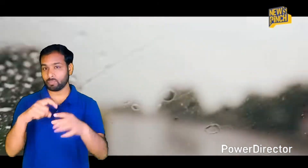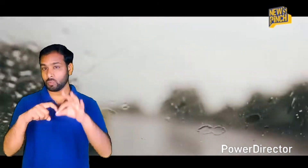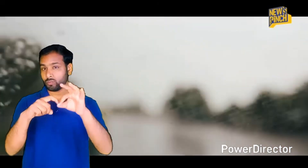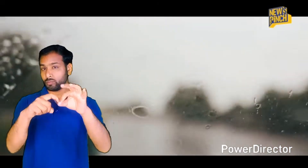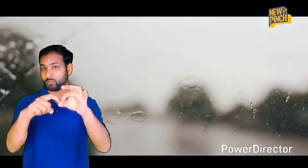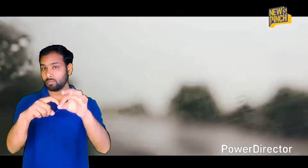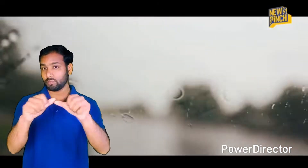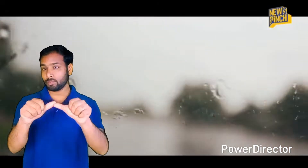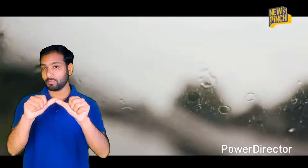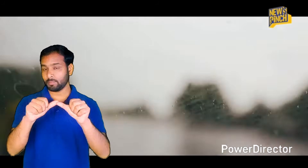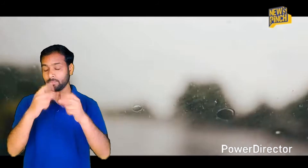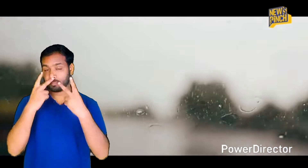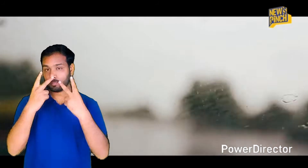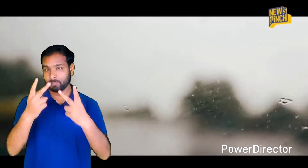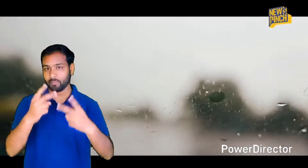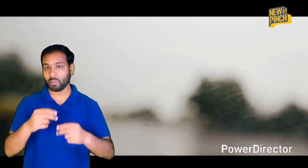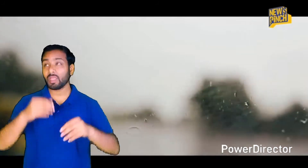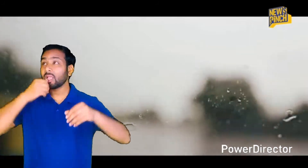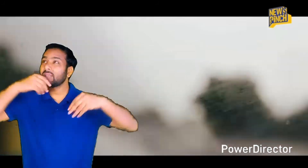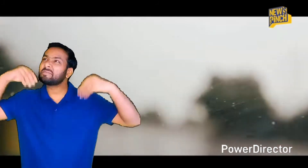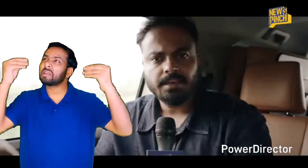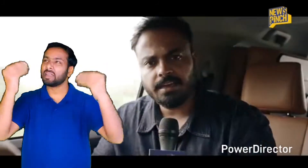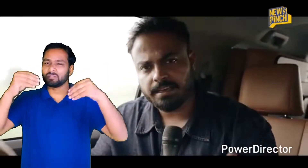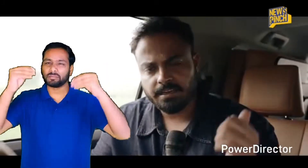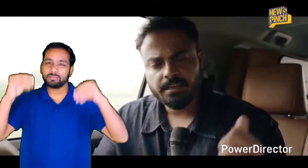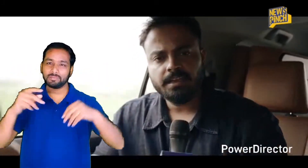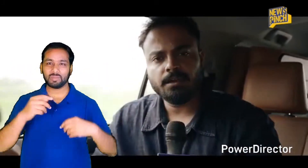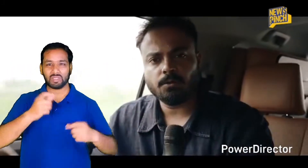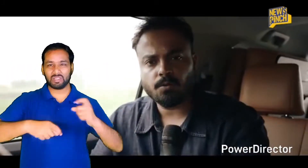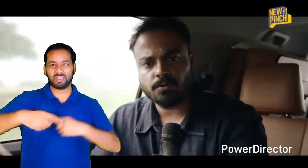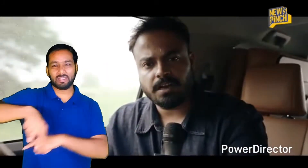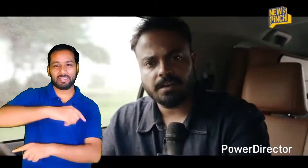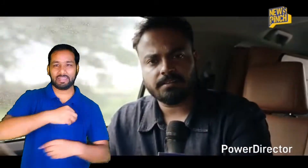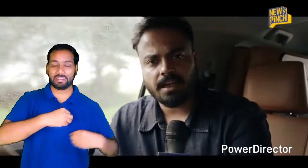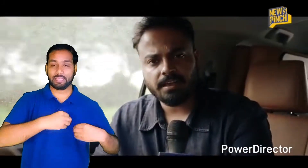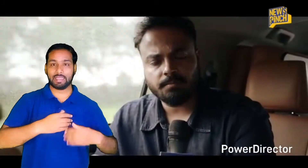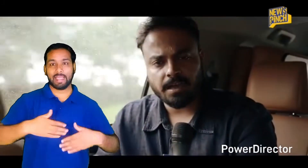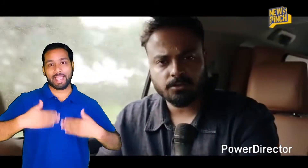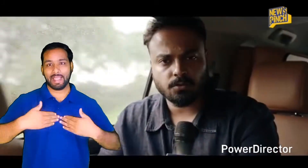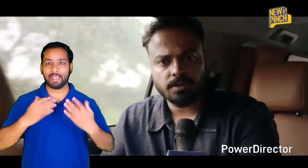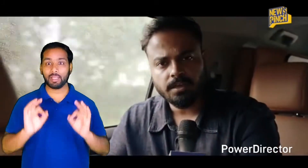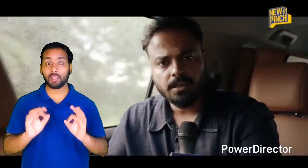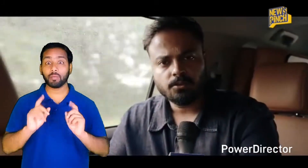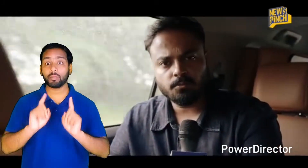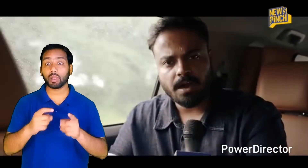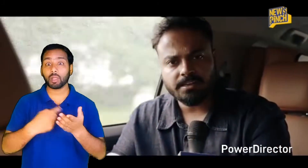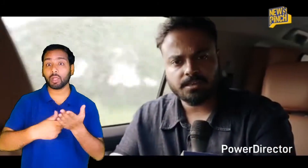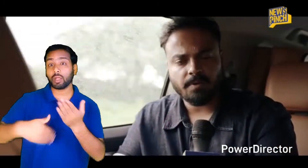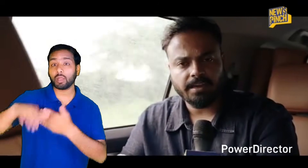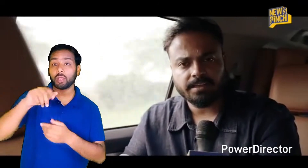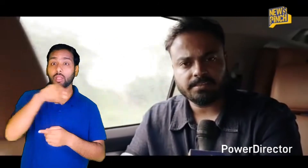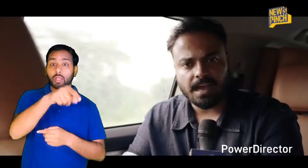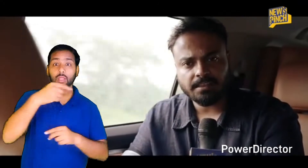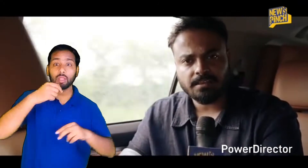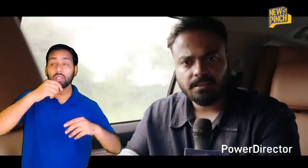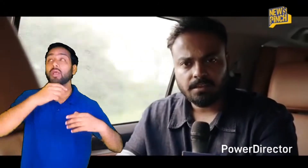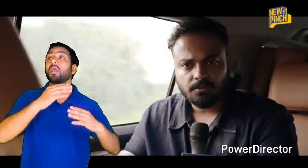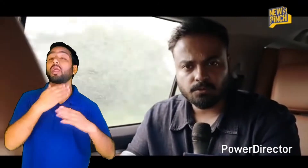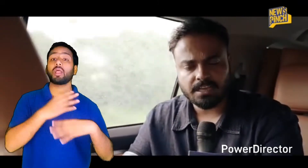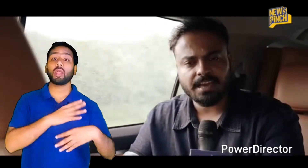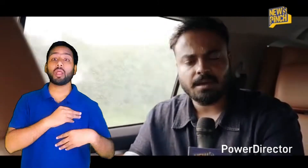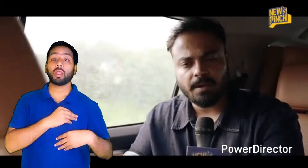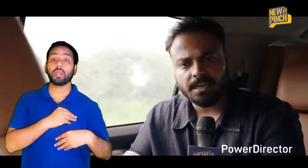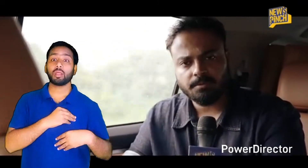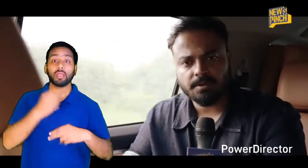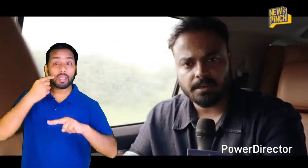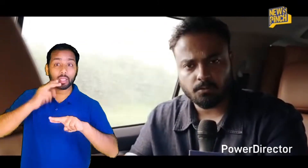इलाके में, बारिश होती है तो लोग खुशियां मनाते हैं, लेकिन इन लोगों को डर लगता है कि बारिश होगी तो बारिश के पानी के साथ